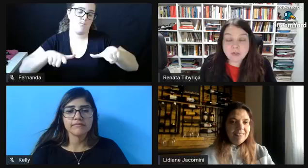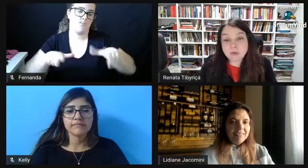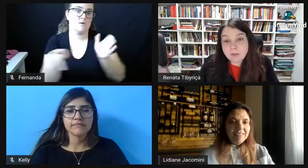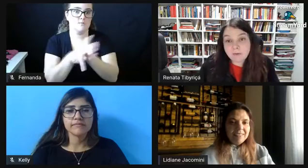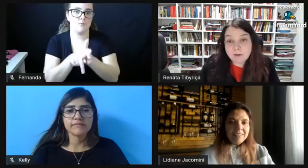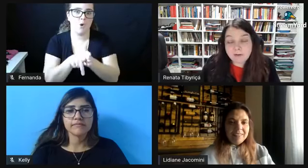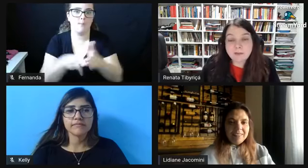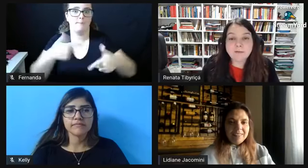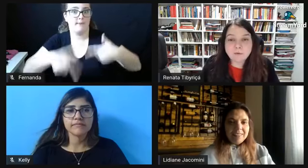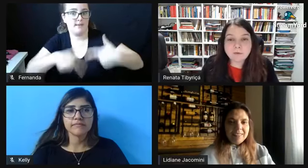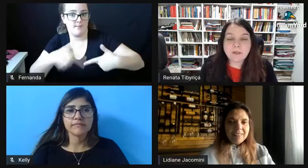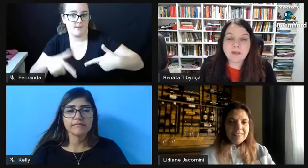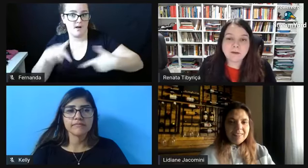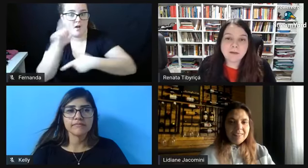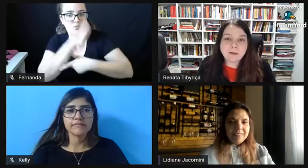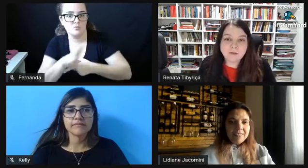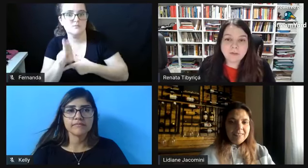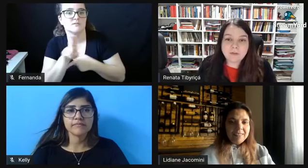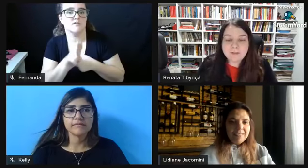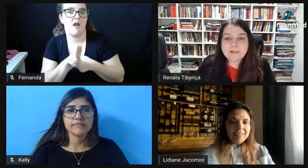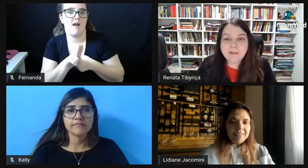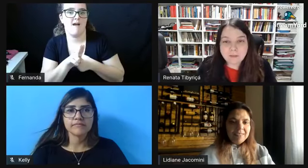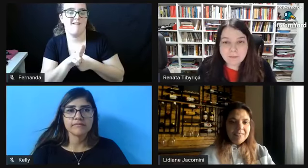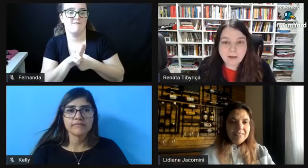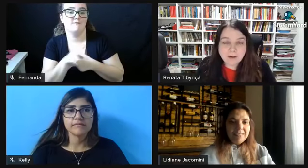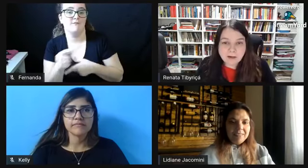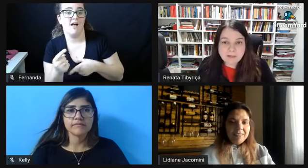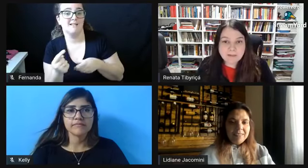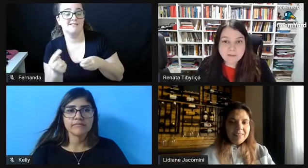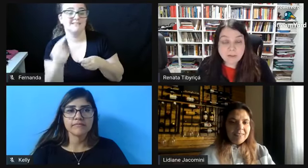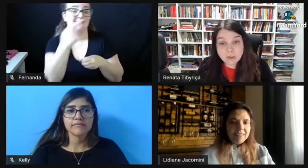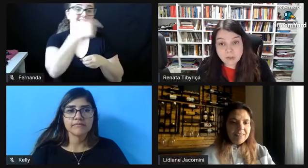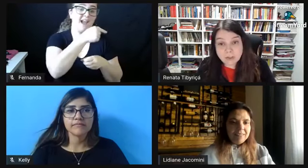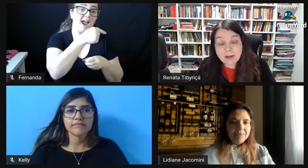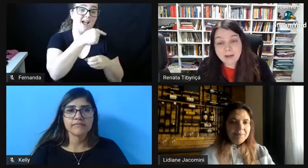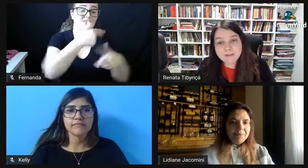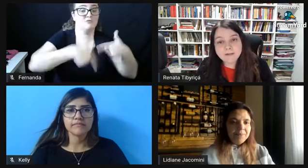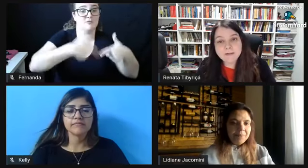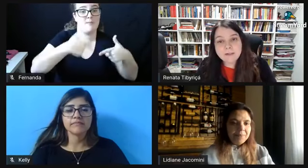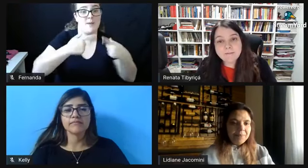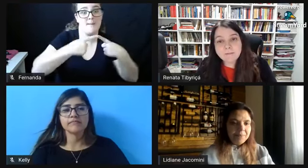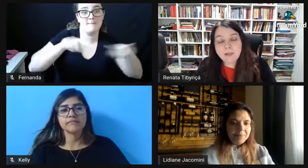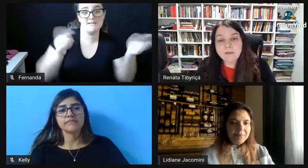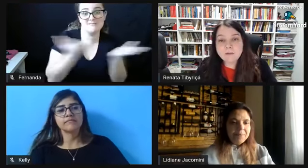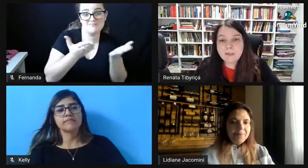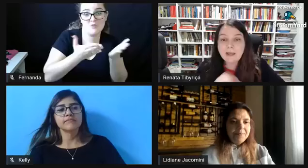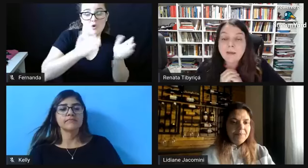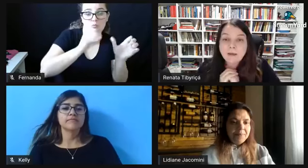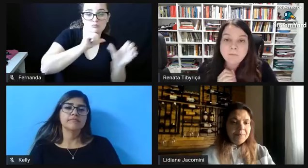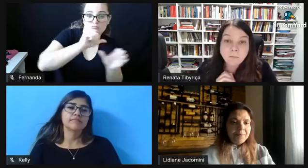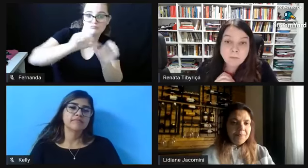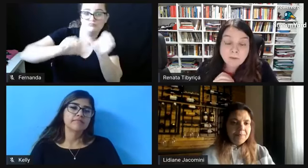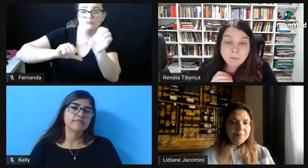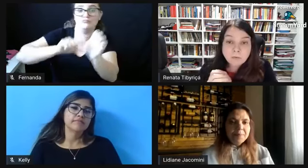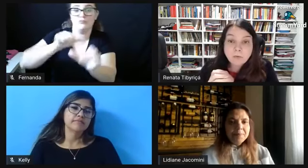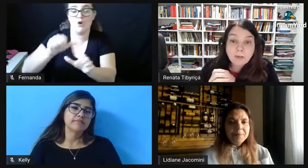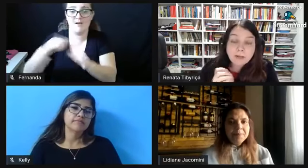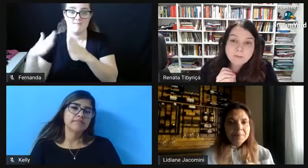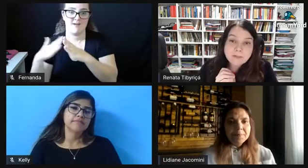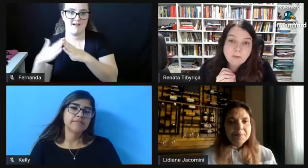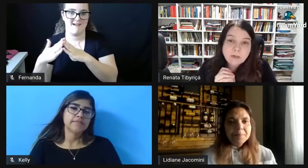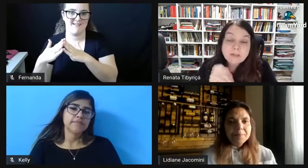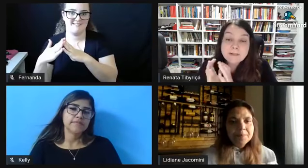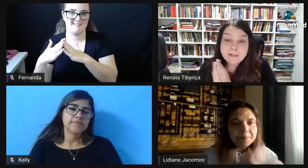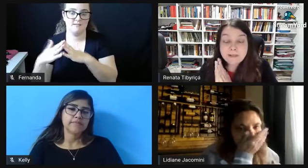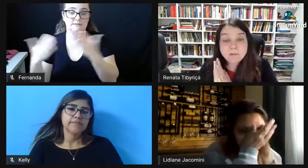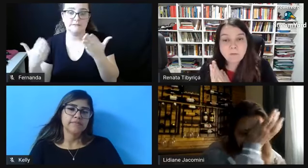porque a gente usava a defensoria. Então, a gente teve que se adaptar a esse ambiente de casa. Né? Então, assim, é muito